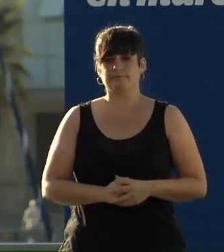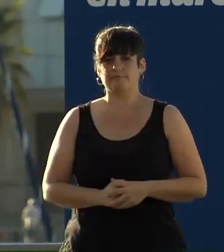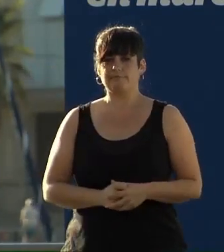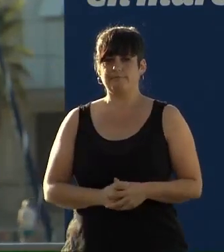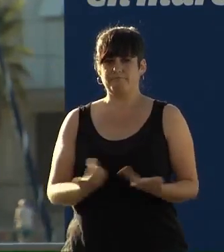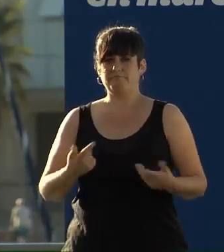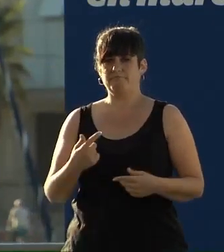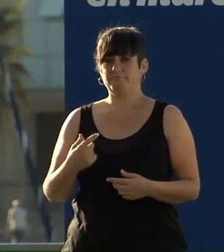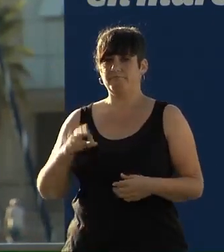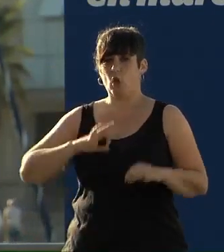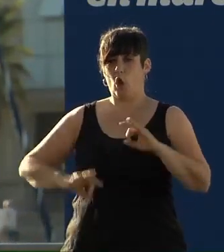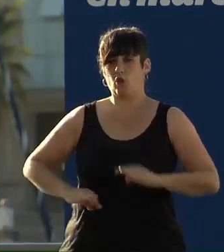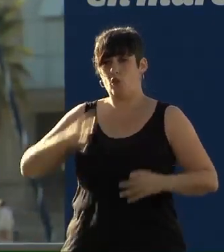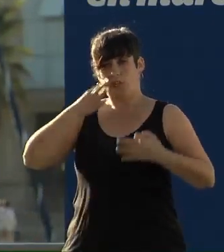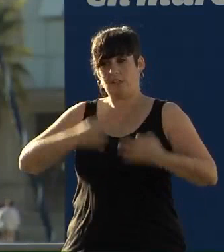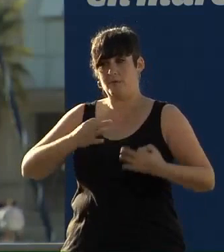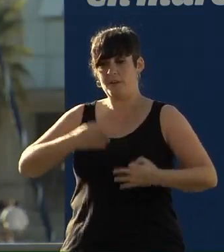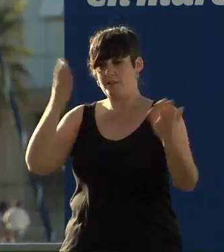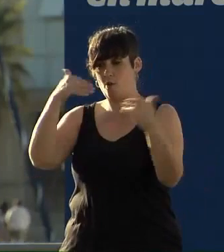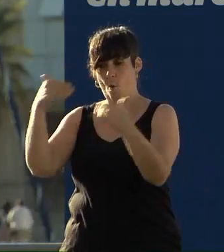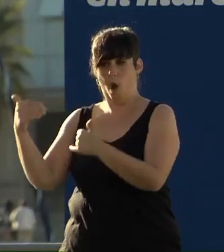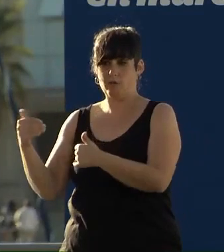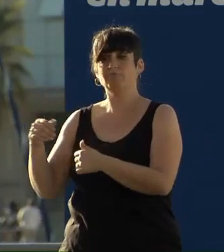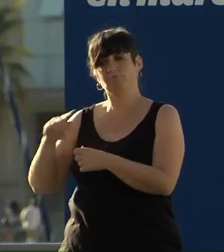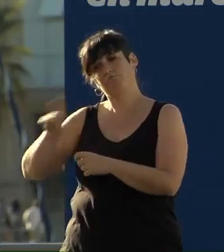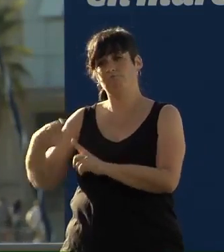A pescar troitas que non existen, miña filla, que se entere.